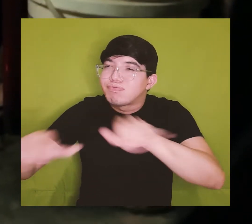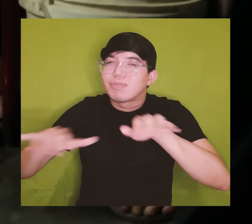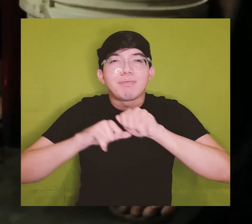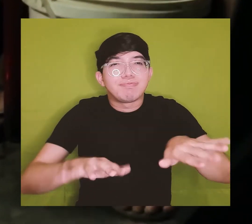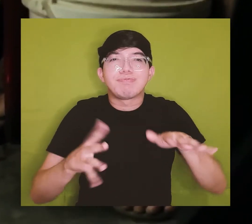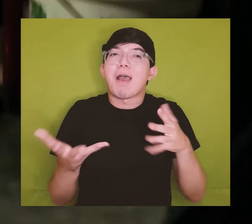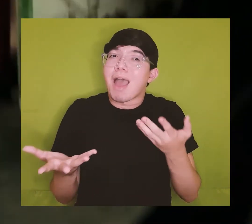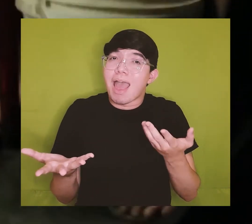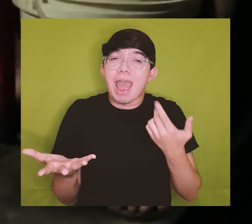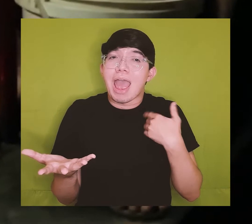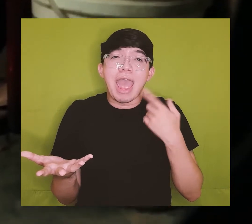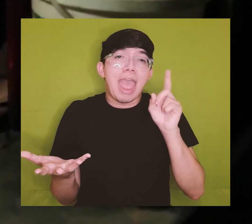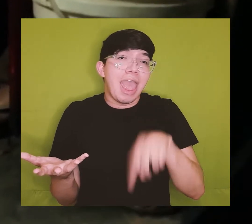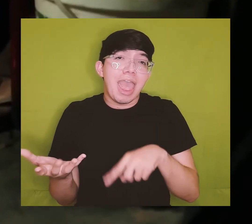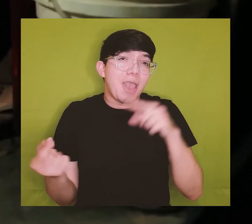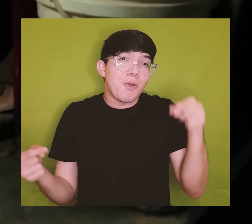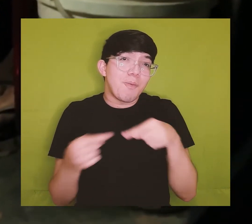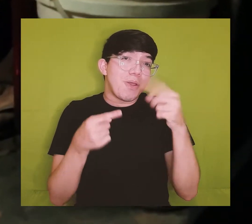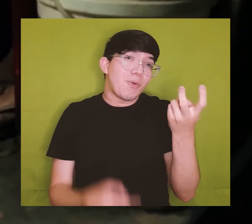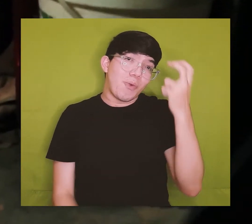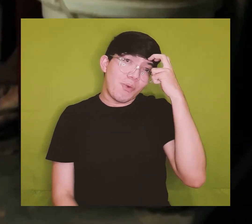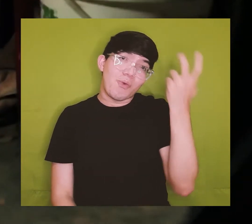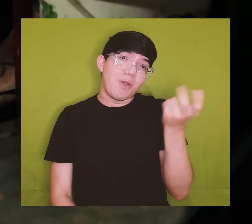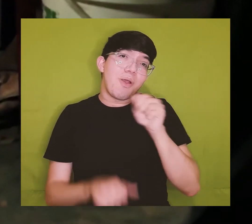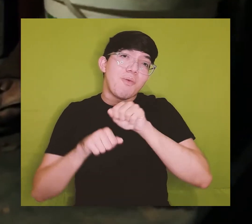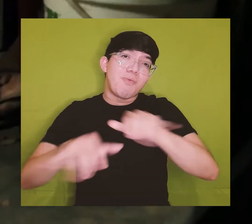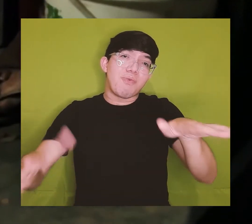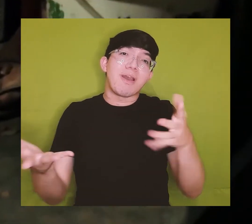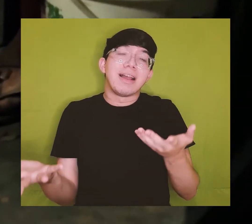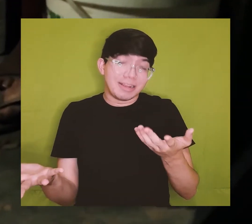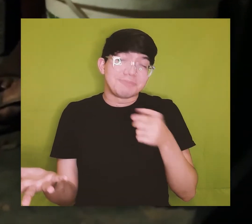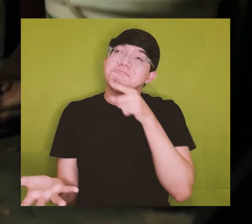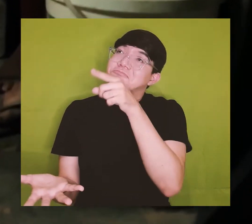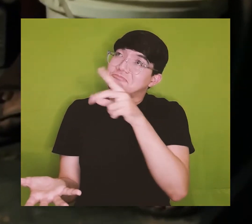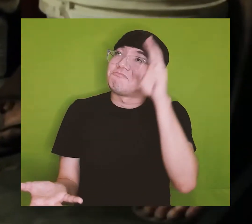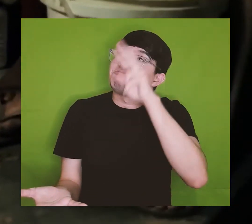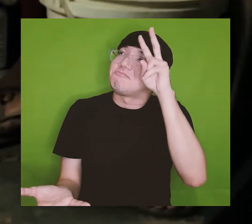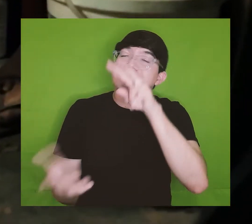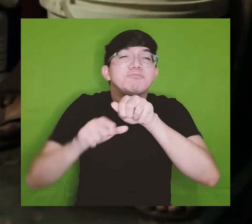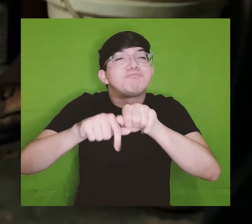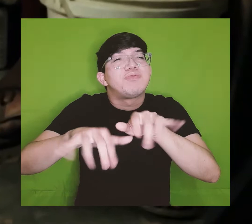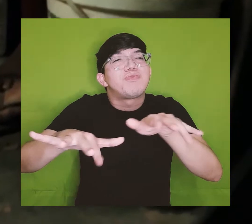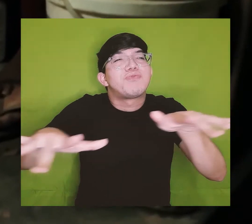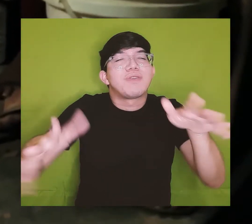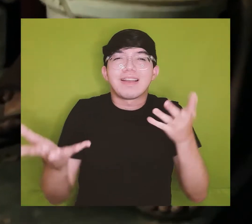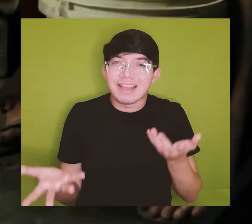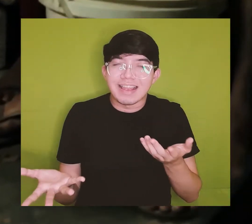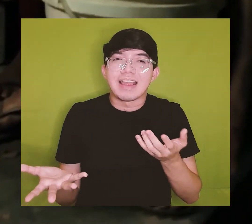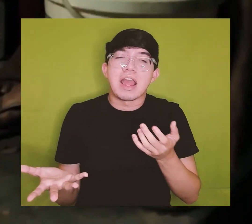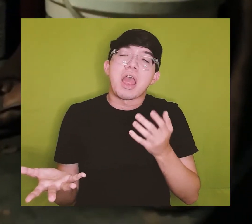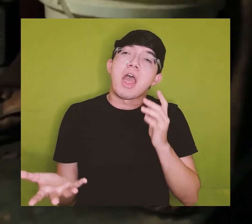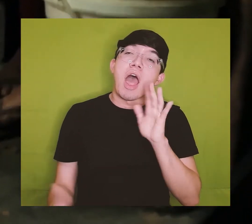ser dito, né? É a cultura acontecendo, né? E isso é muito massa, você enxergar a cidade evoluindo